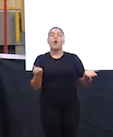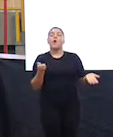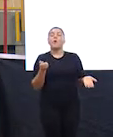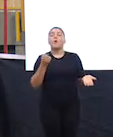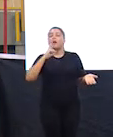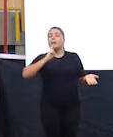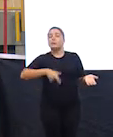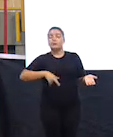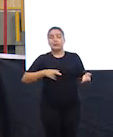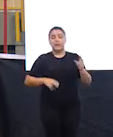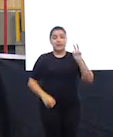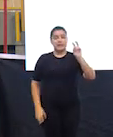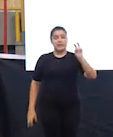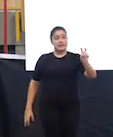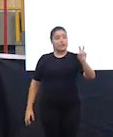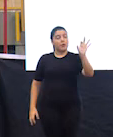era